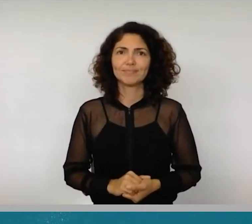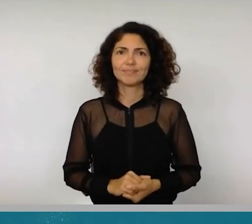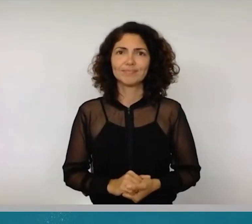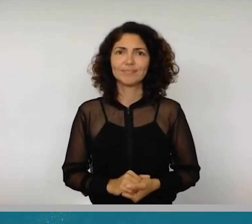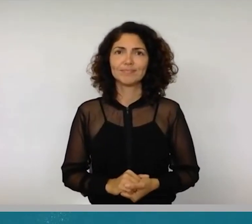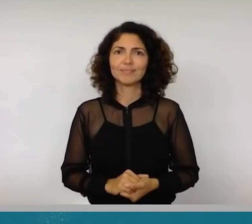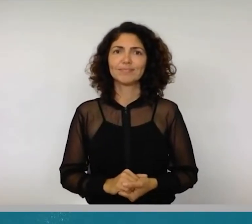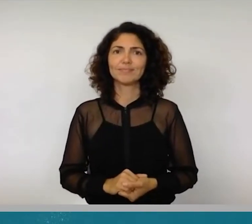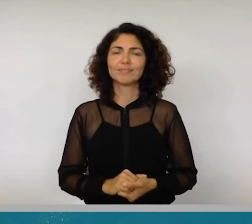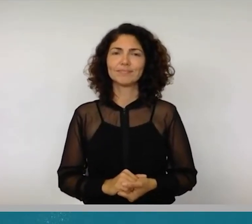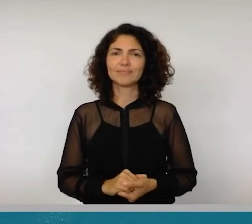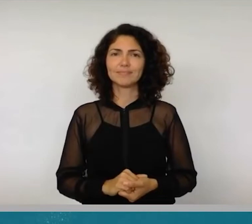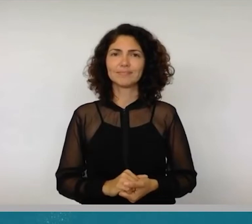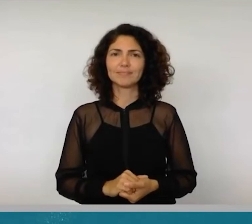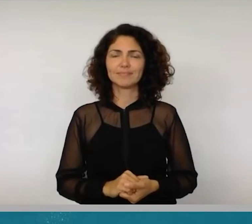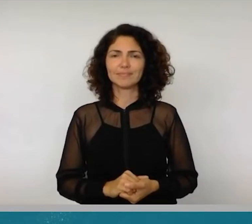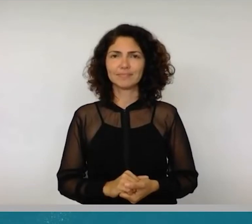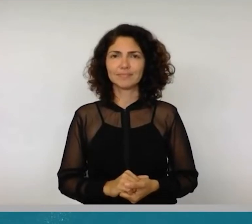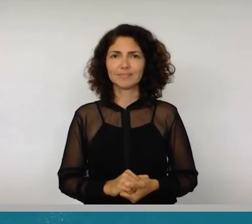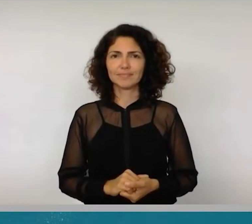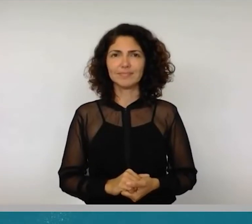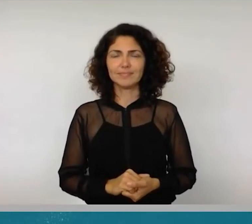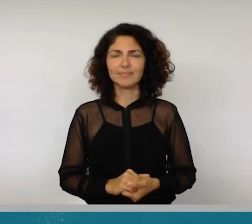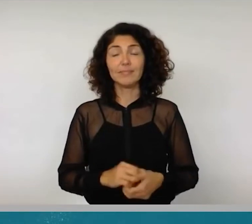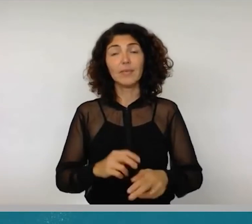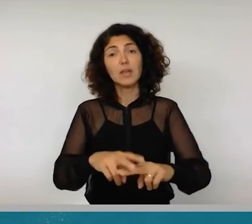mesmo princípio. Por isso que